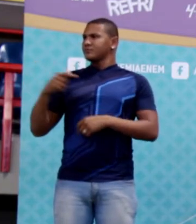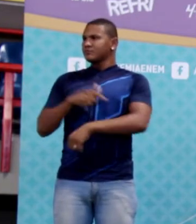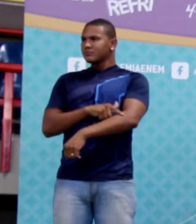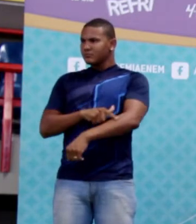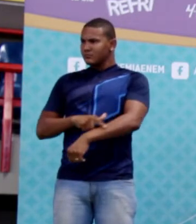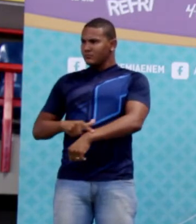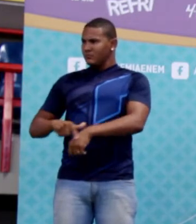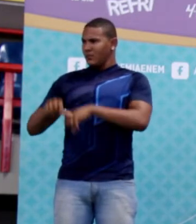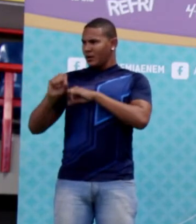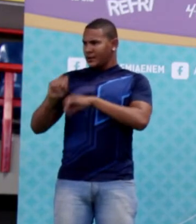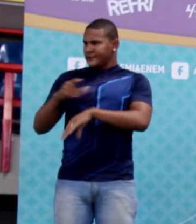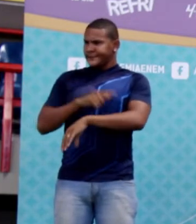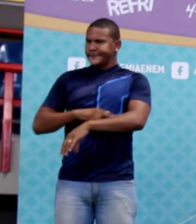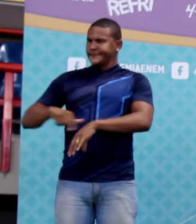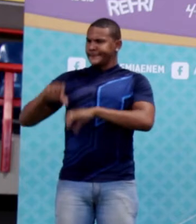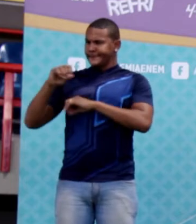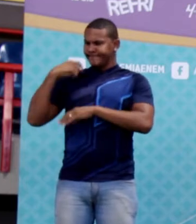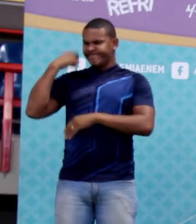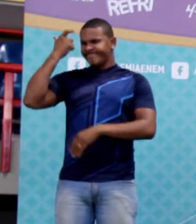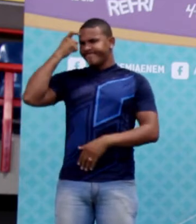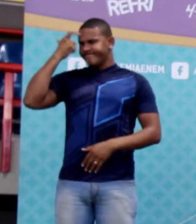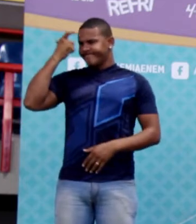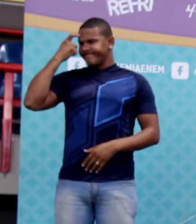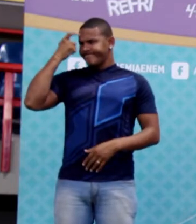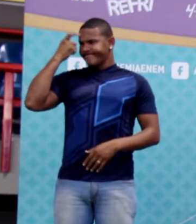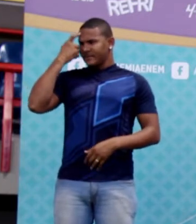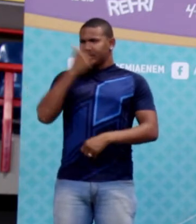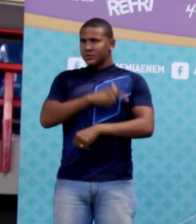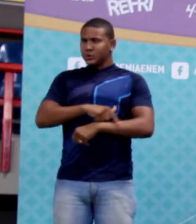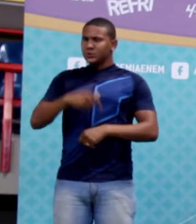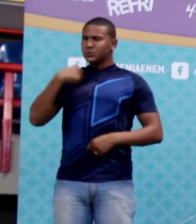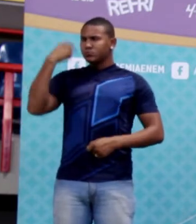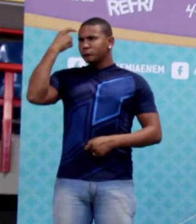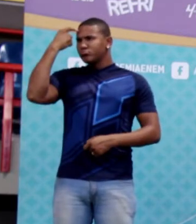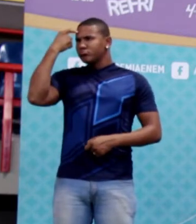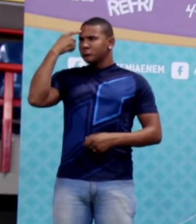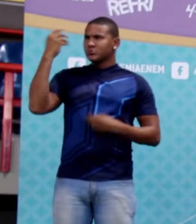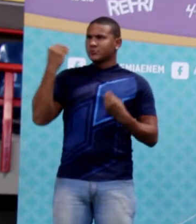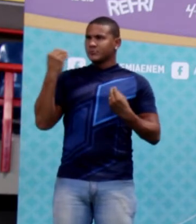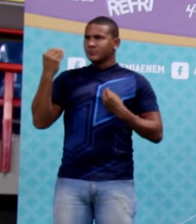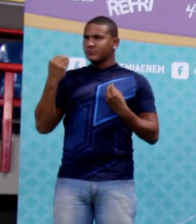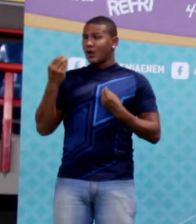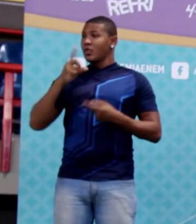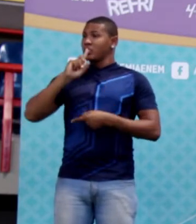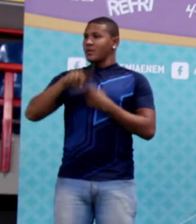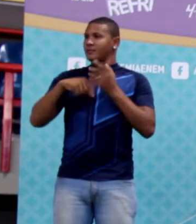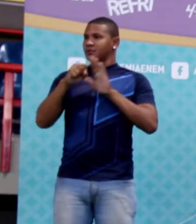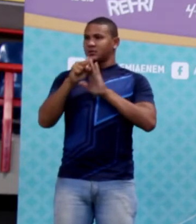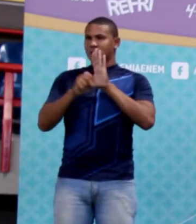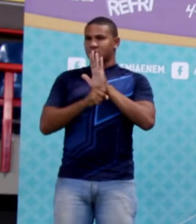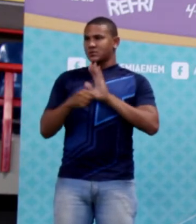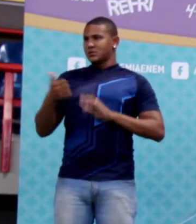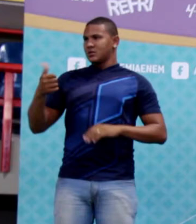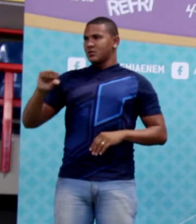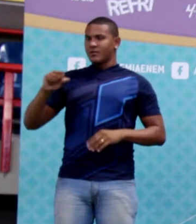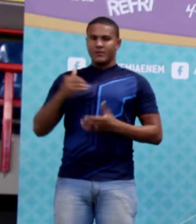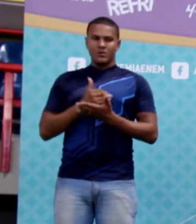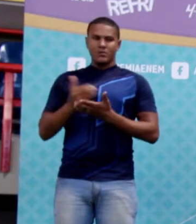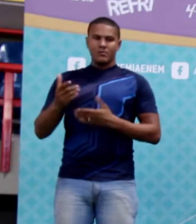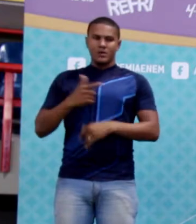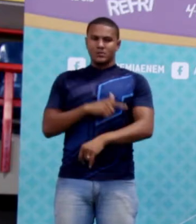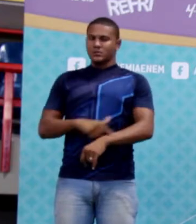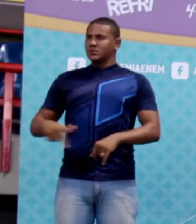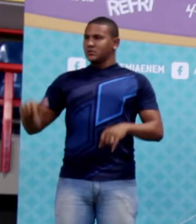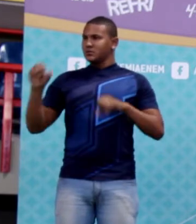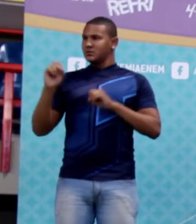ver que foi aí no século XIX que surgiu um sistema de educação pública. Olha